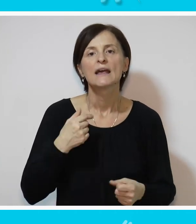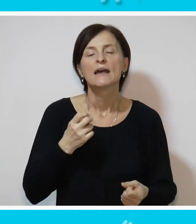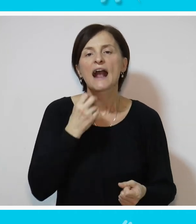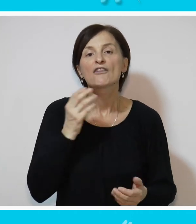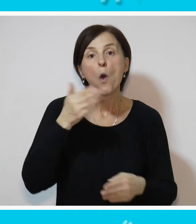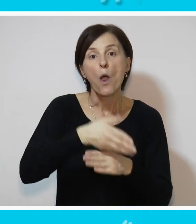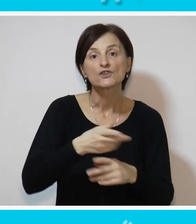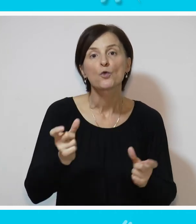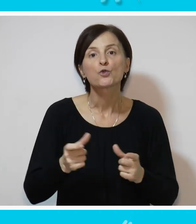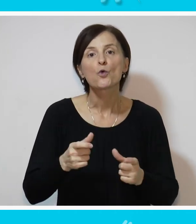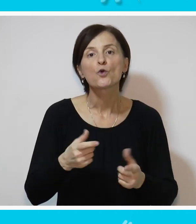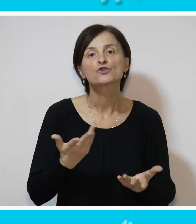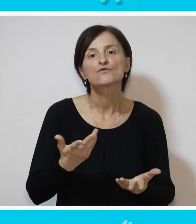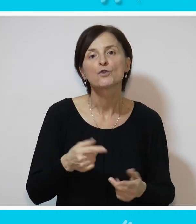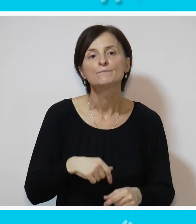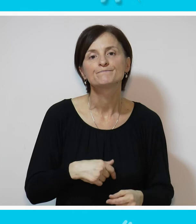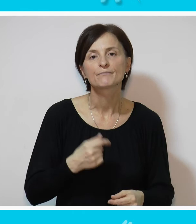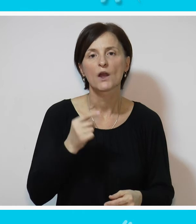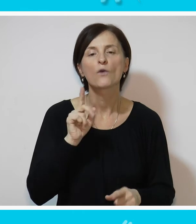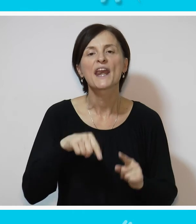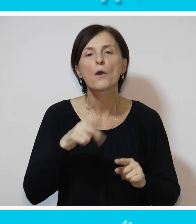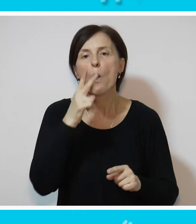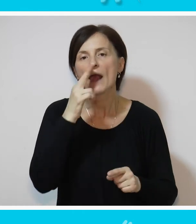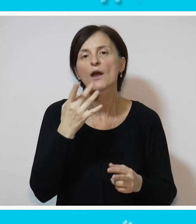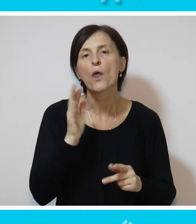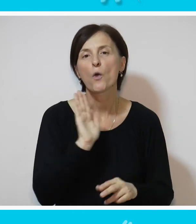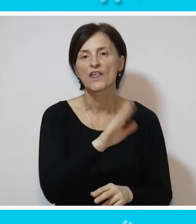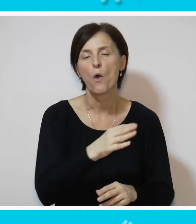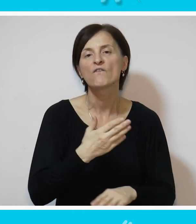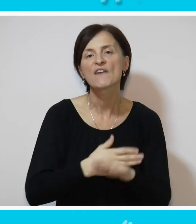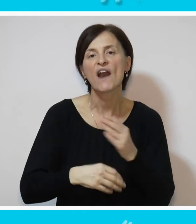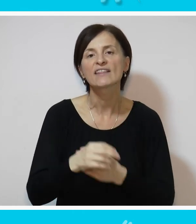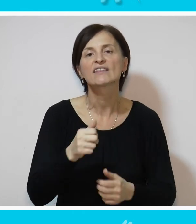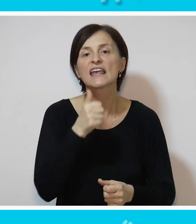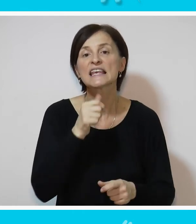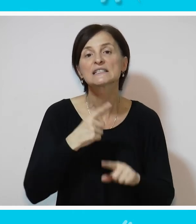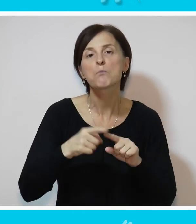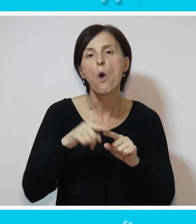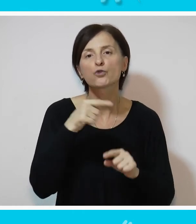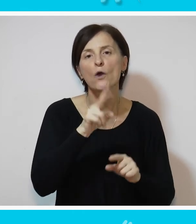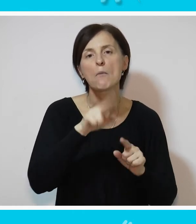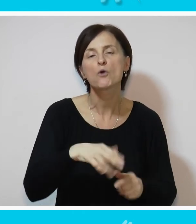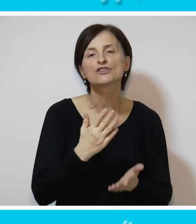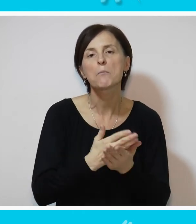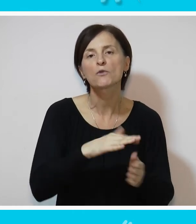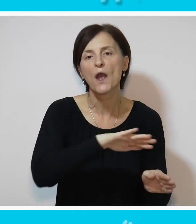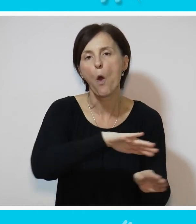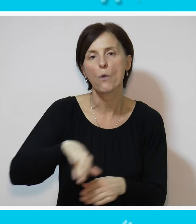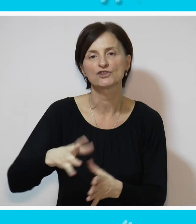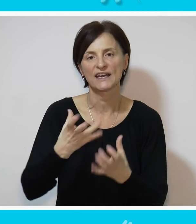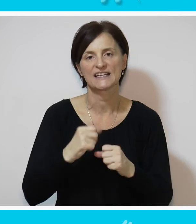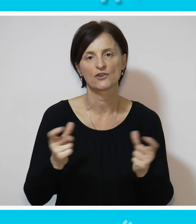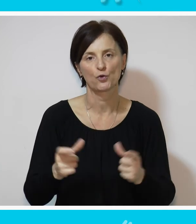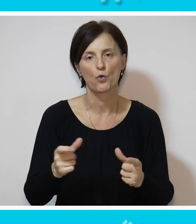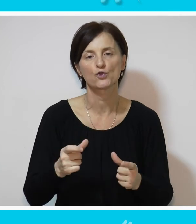da budem procenjen u odnosu na svoj neki invaliditet i da budem zbog toga izopšten